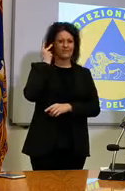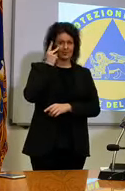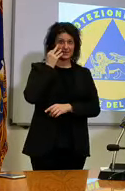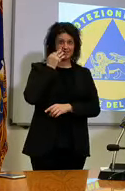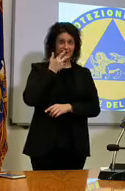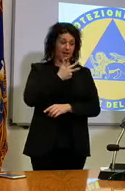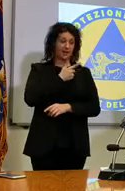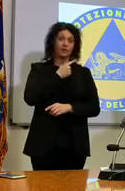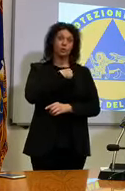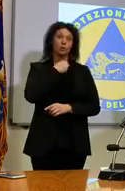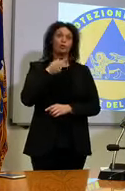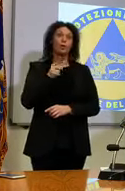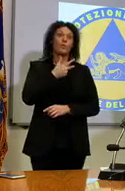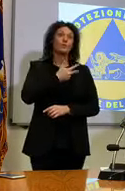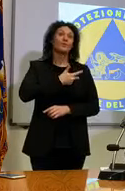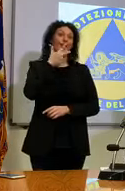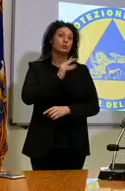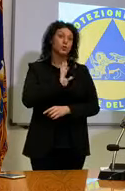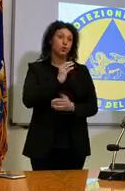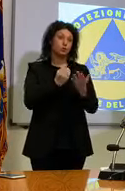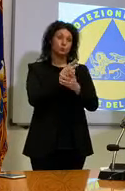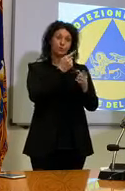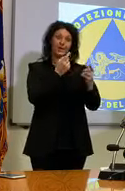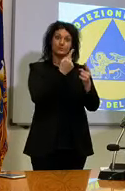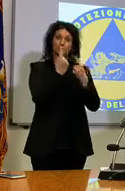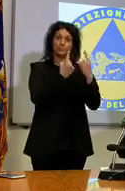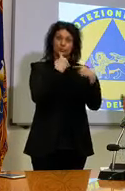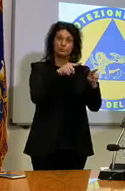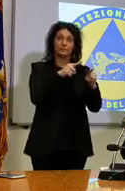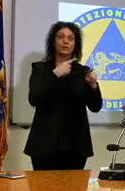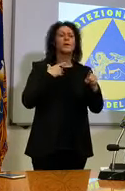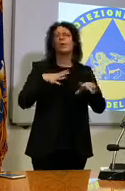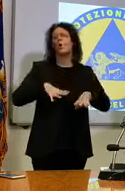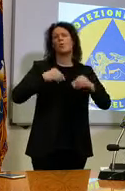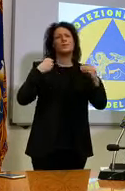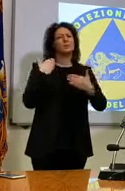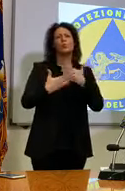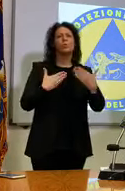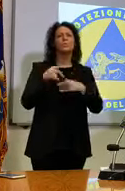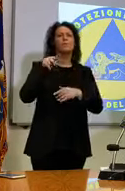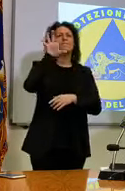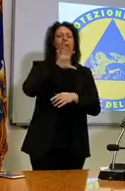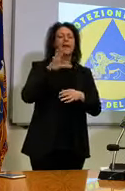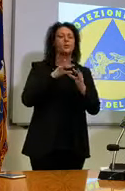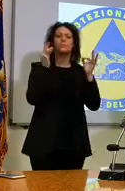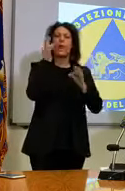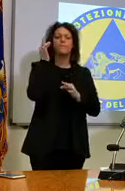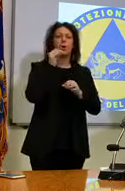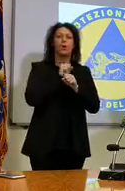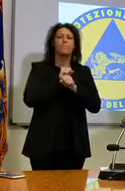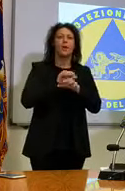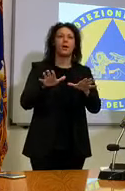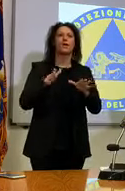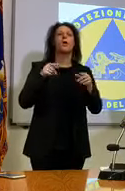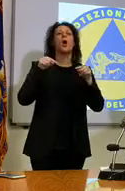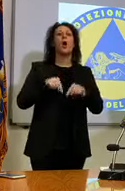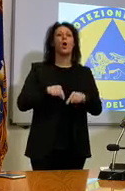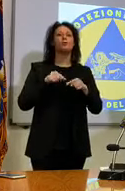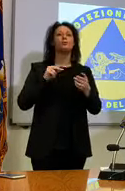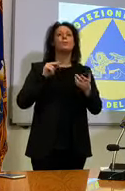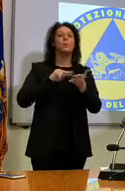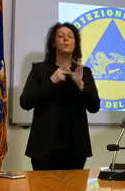tre giorni, avevamo già fatto 4.000 tamponi in Veneto. Noi siamo partiti subito con i tamponi. Oggi è più difficile fare tamponi, ma mancano